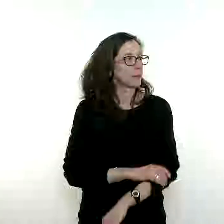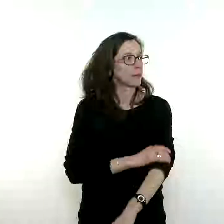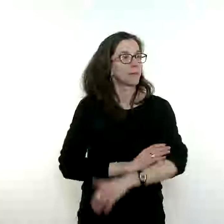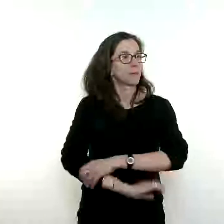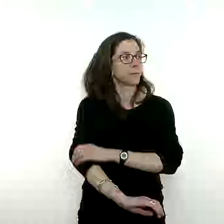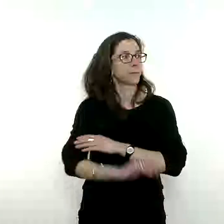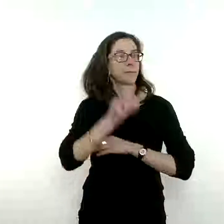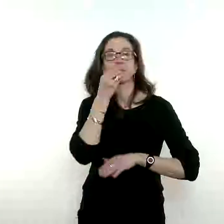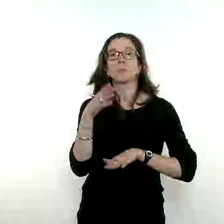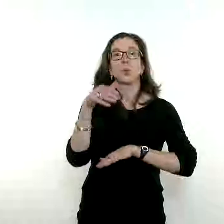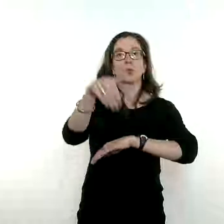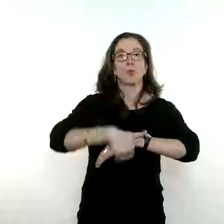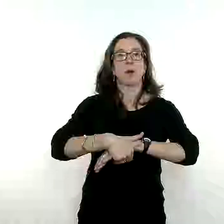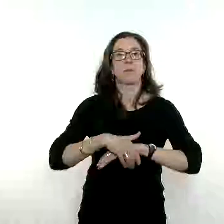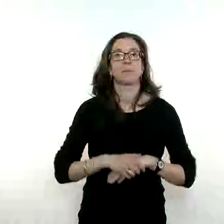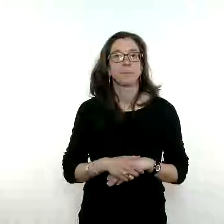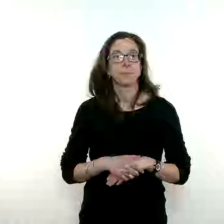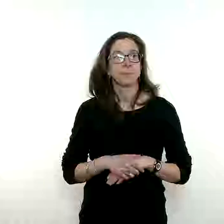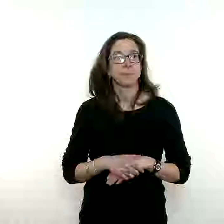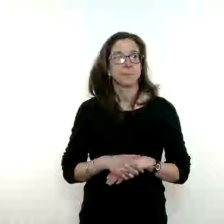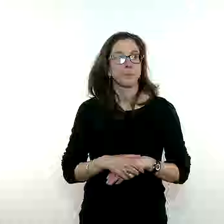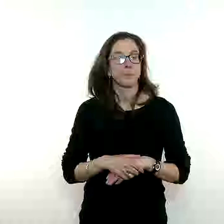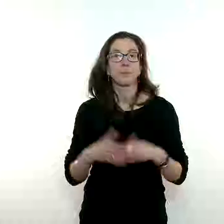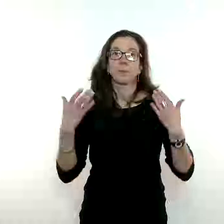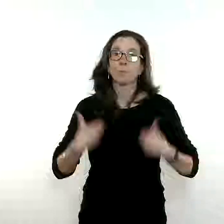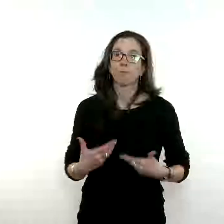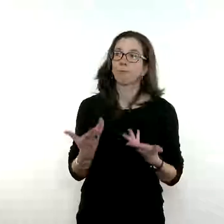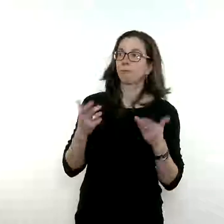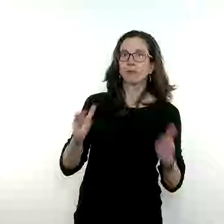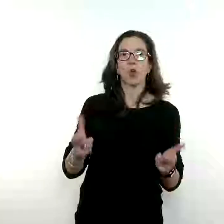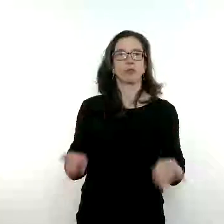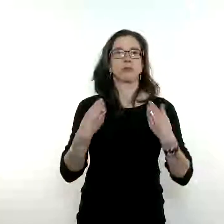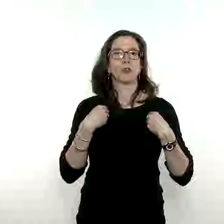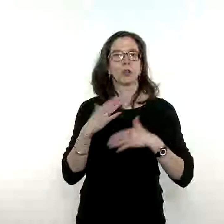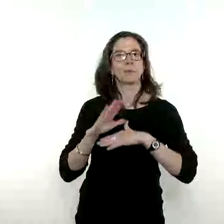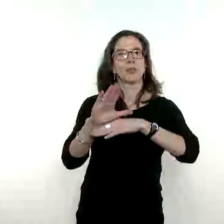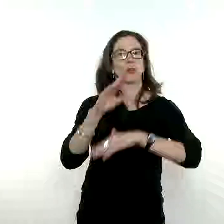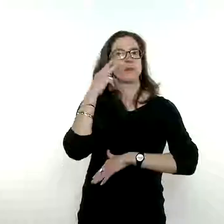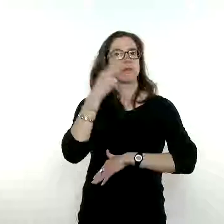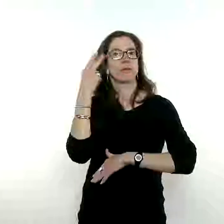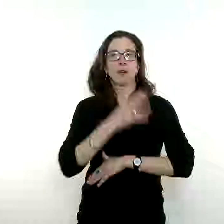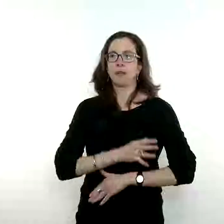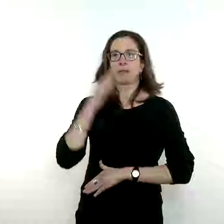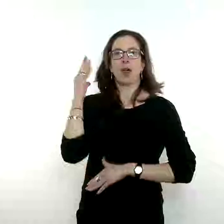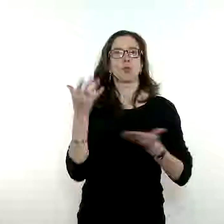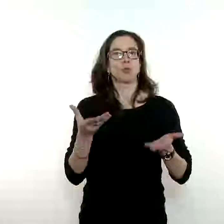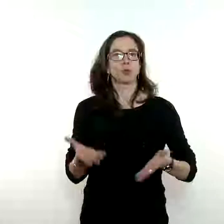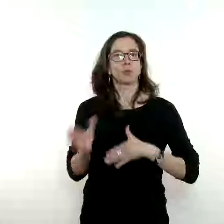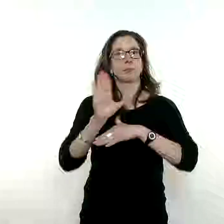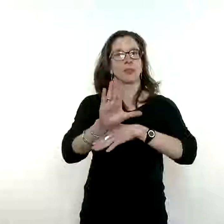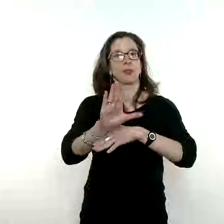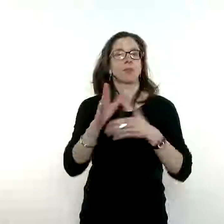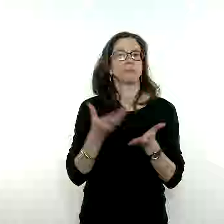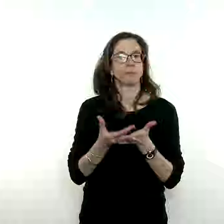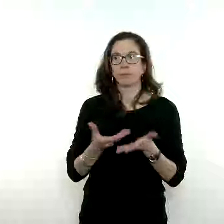Bonsoir à tous. Et merci de nous donner l'opportunité de pouvoir présenter notre vin, et c'est une véritable fierté de pouvoir le faire au sein